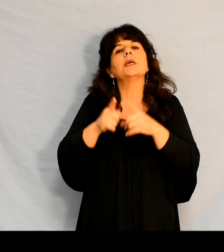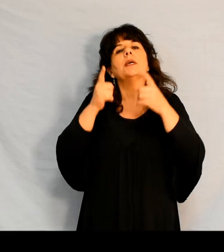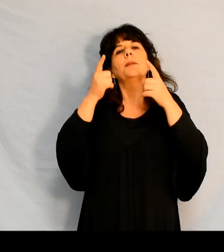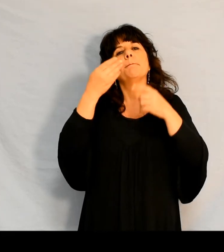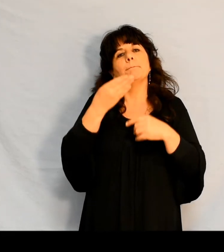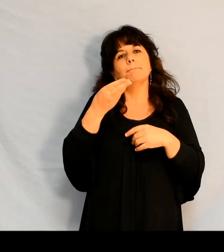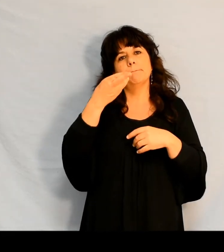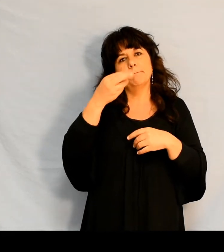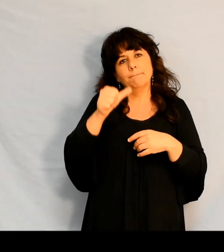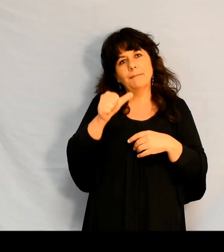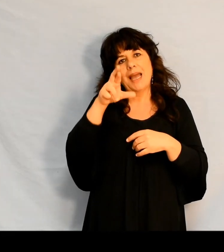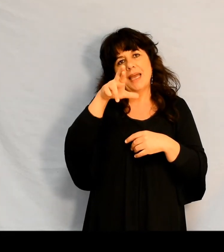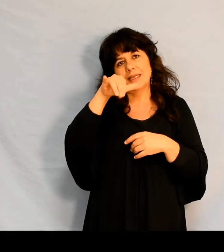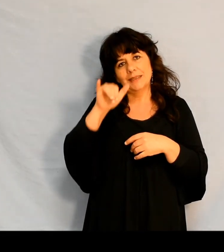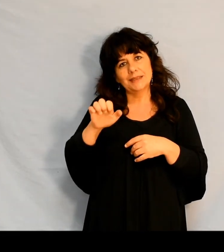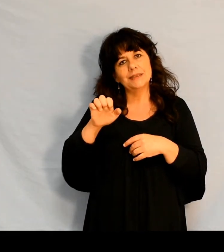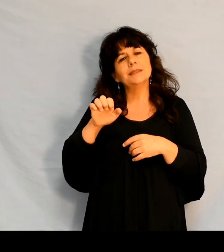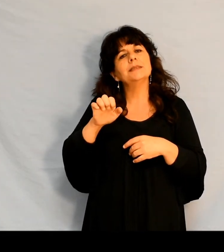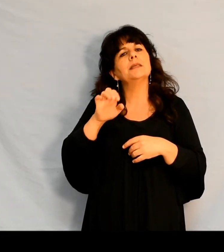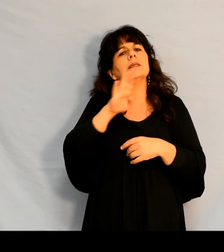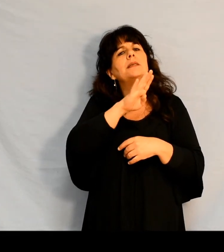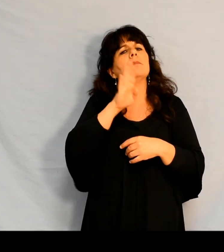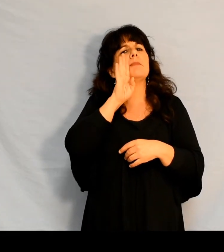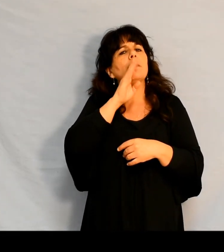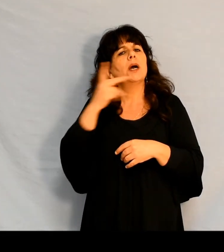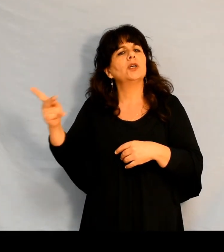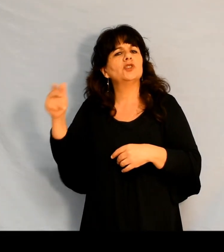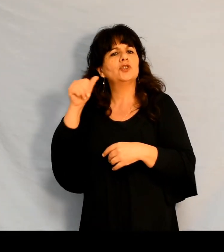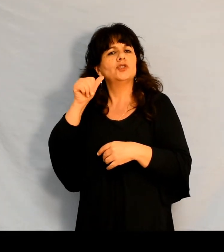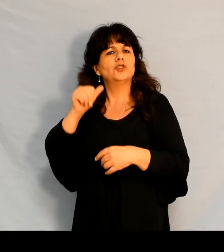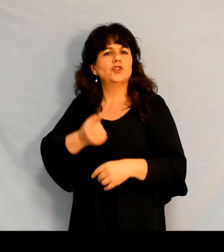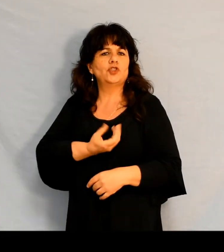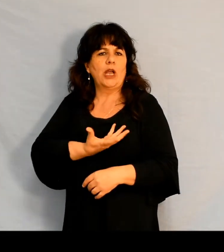qui les accompagnaient disaient la même chose aux apôtres.